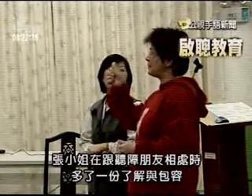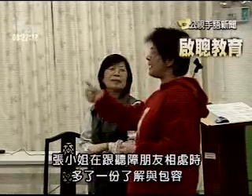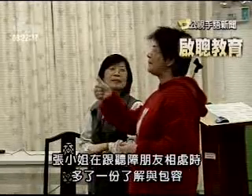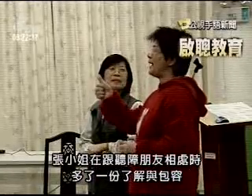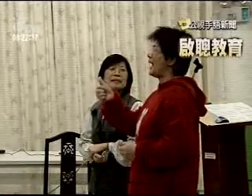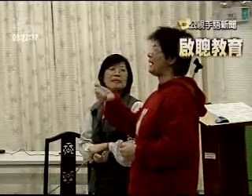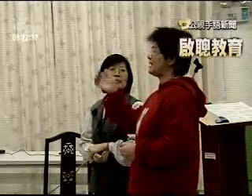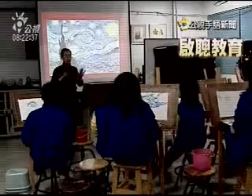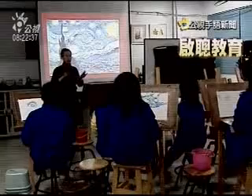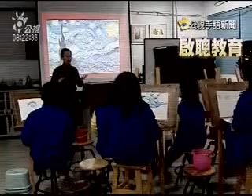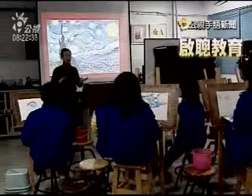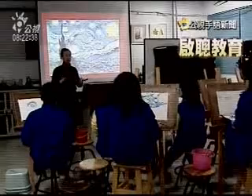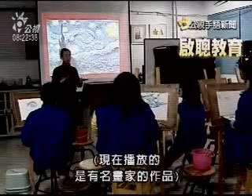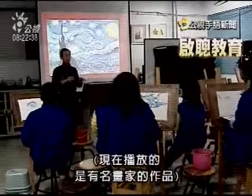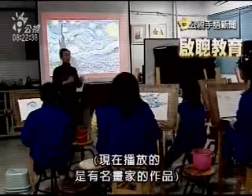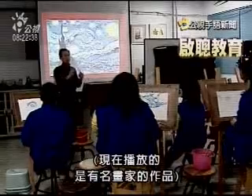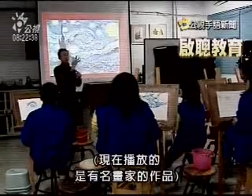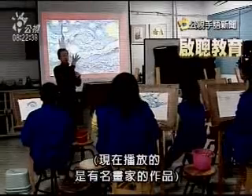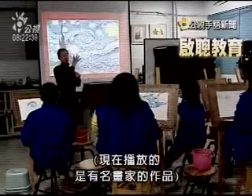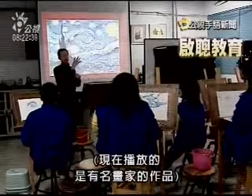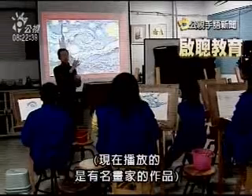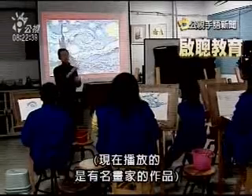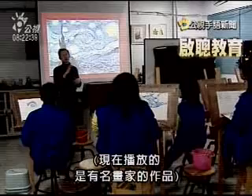容。 那现在我播放表示。